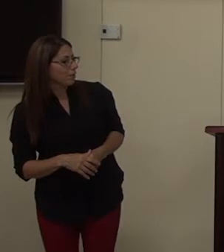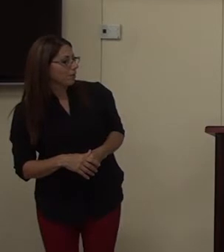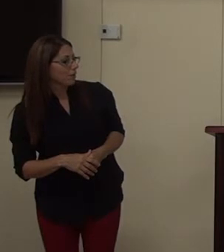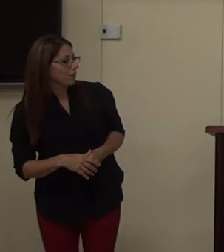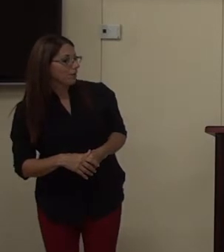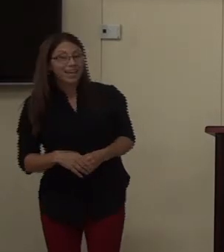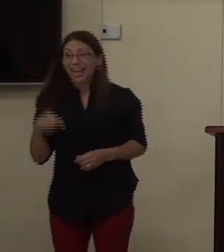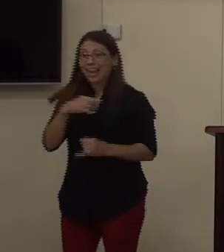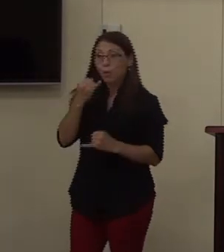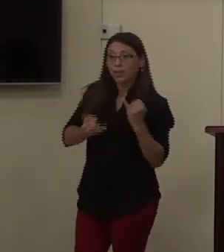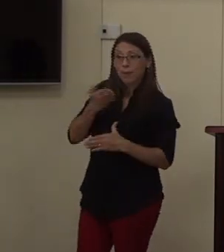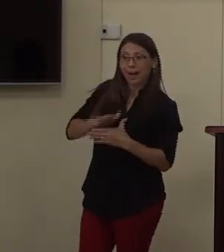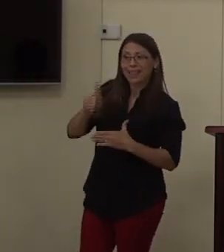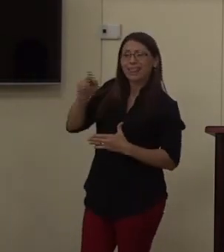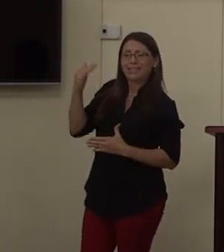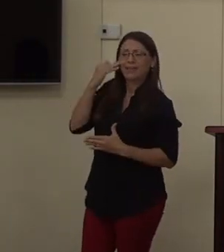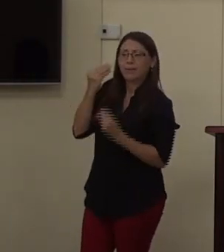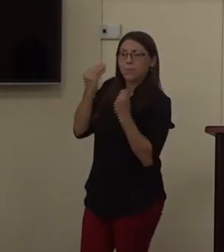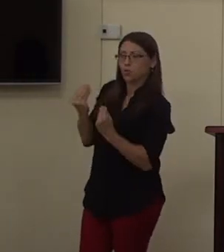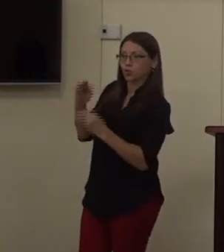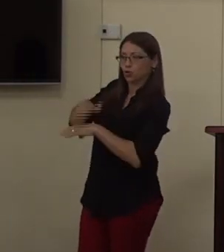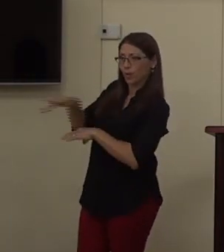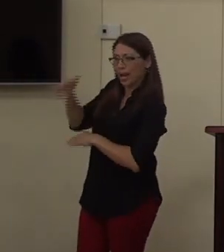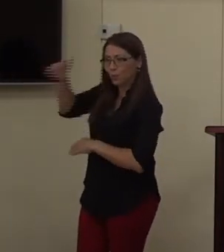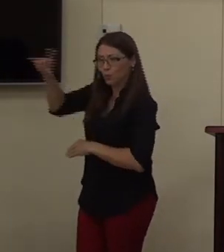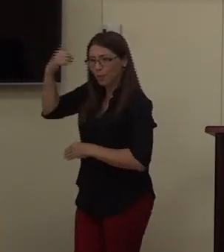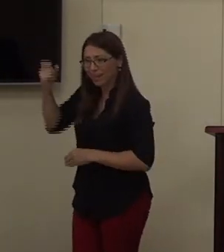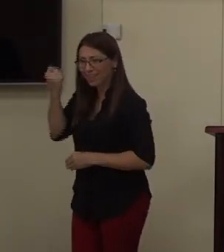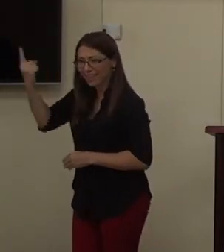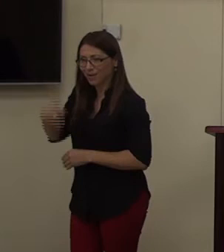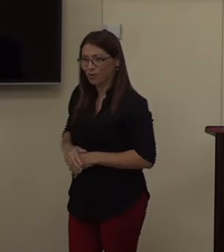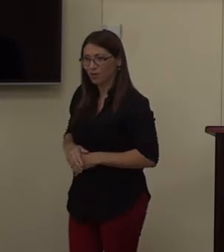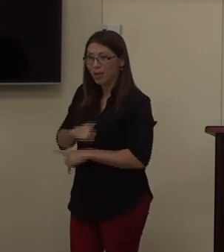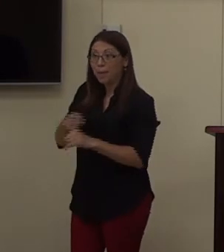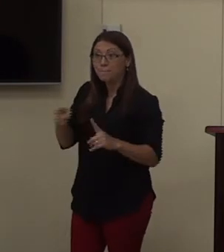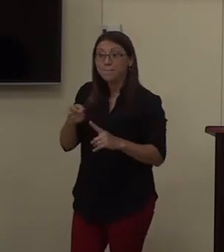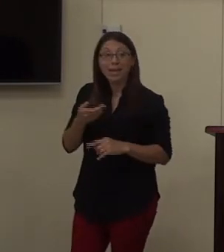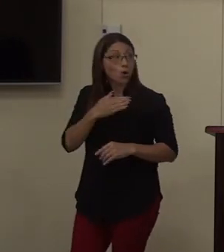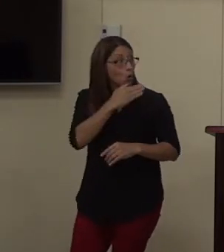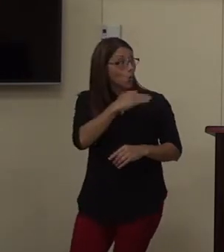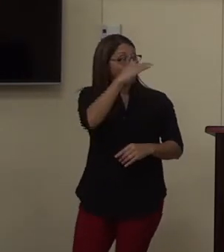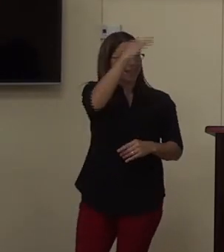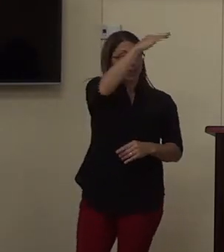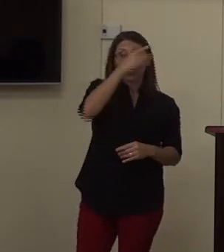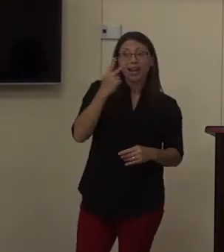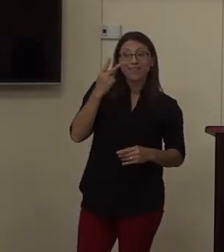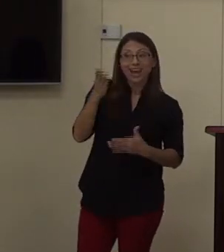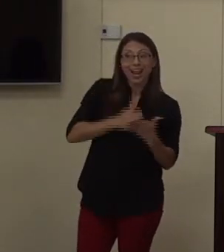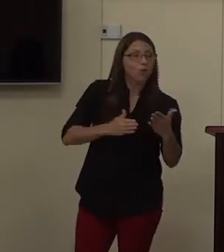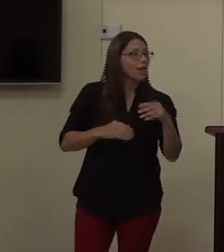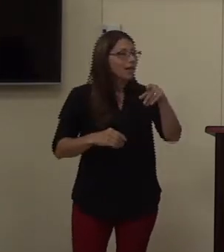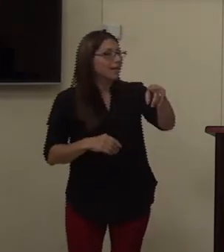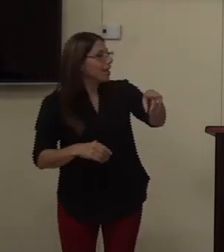la luna? Esta última parte hay que saber mucho de la cultura para poder entenderlo. Pero lo anterior, le ven a mí. Eso,